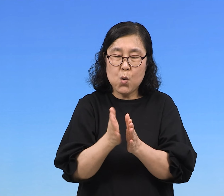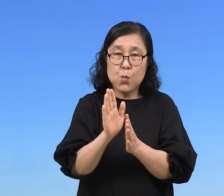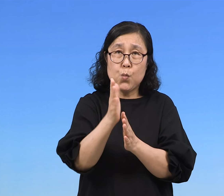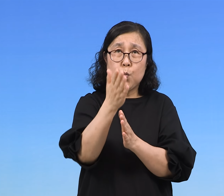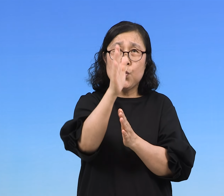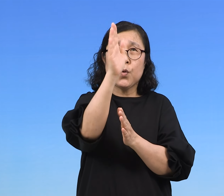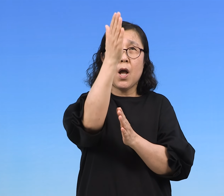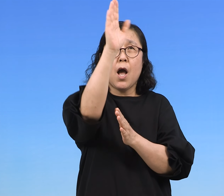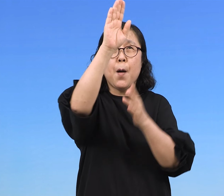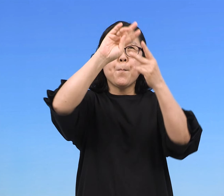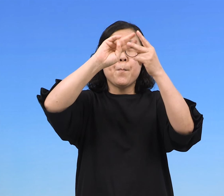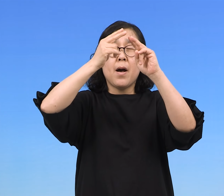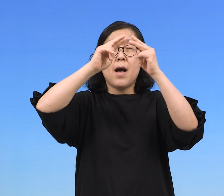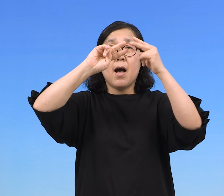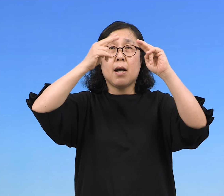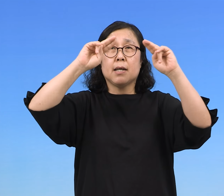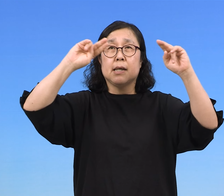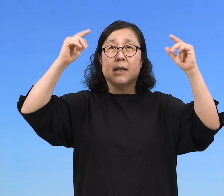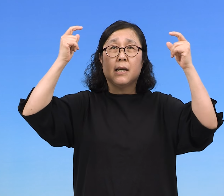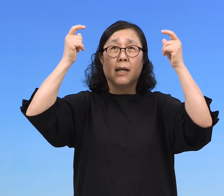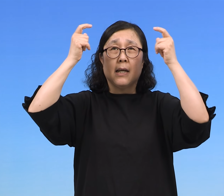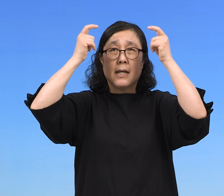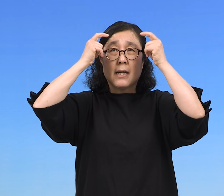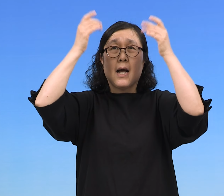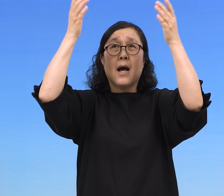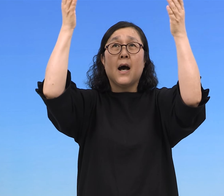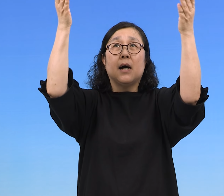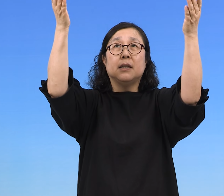빛나며 멸류관